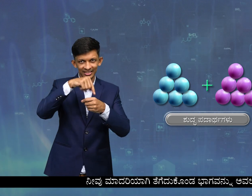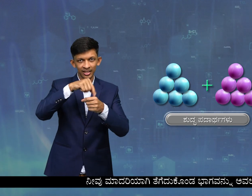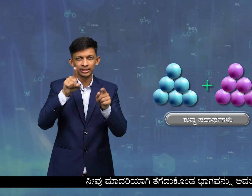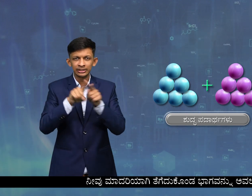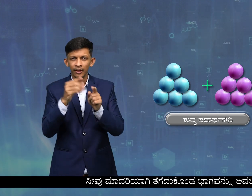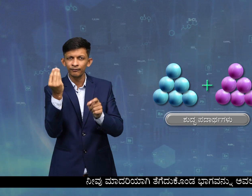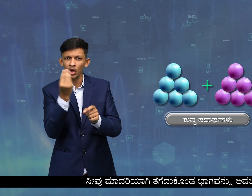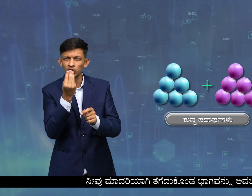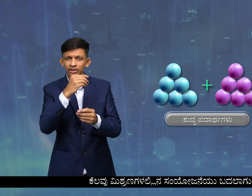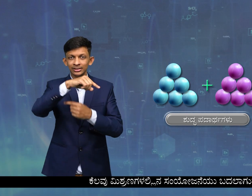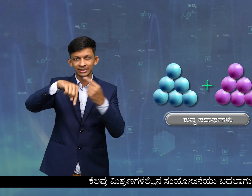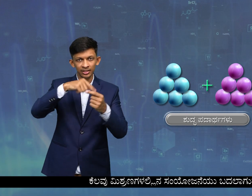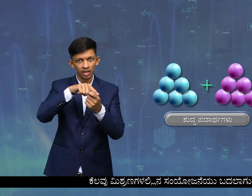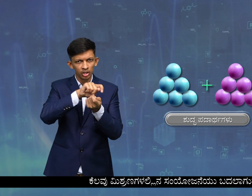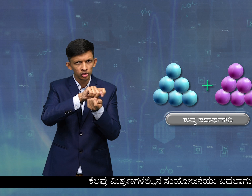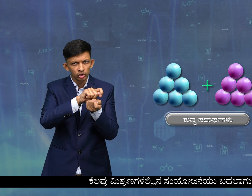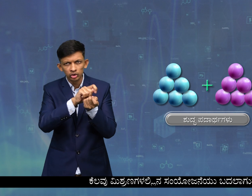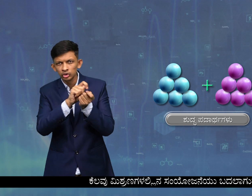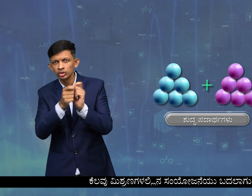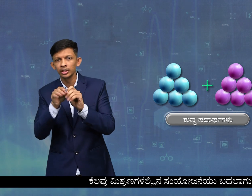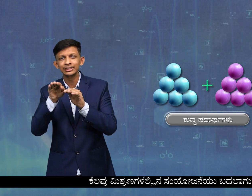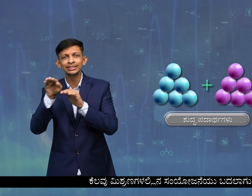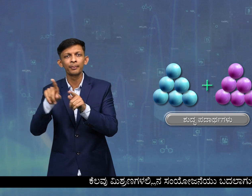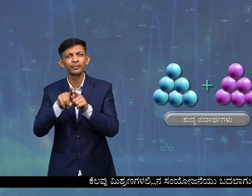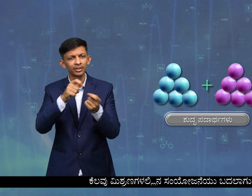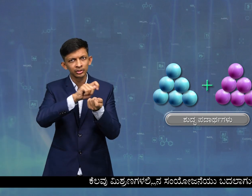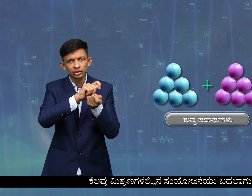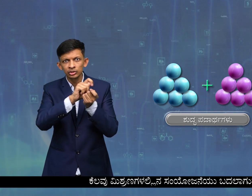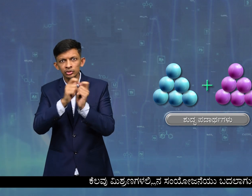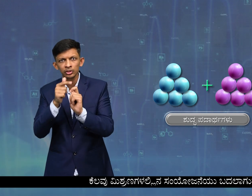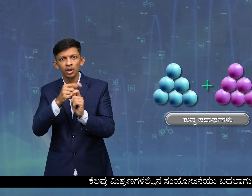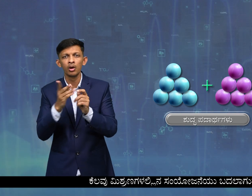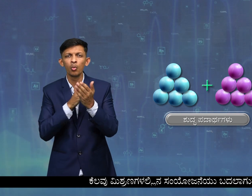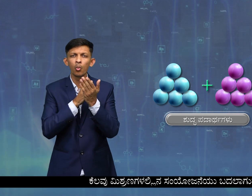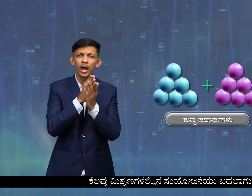ಭಾಗವನ್ನು ಅವಲಂಬಿಸಿ ಕೆಲವು ಮಿಶ್ರಣಗಳಲ್ಲಿನ ಸಂಯೋಜನೆಯೂ ಬದಲಾಗುತ್ತದೆ.